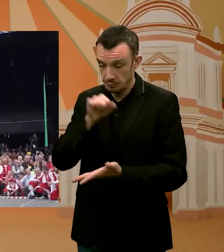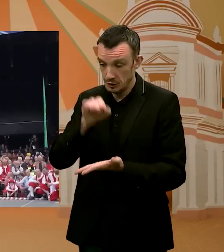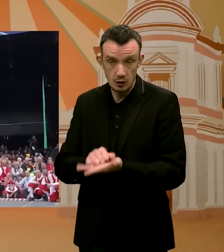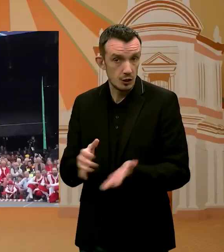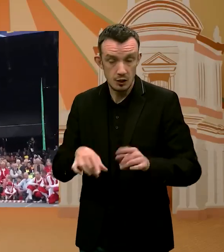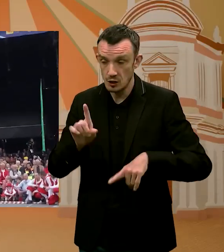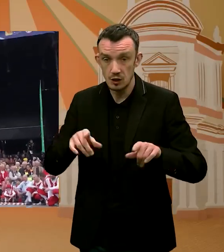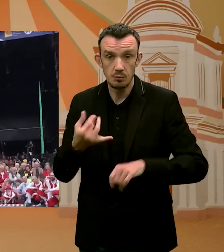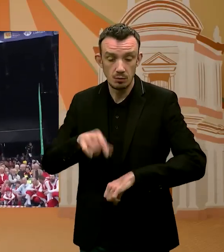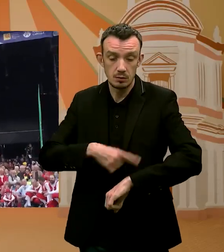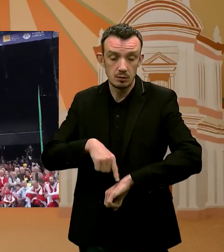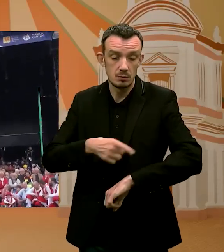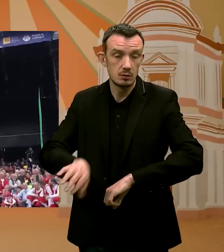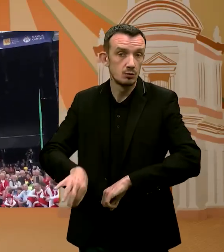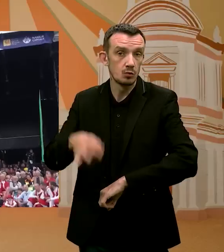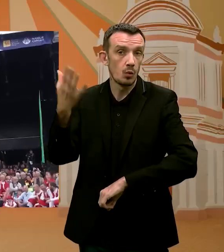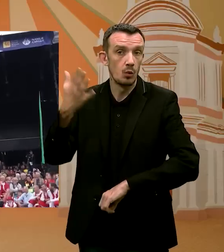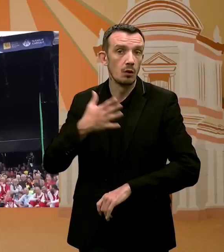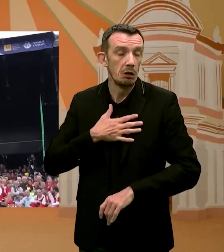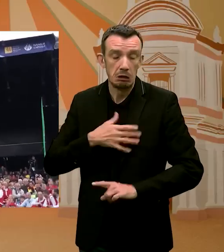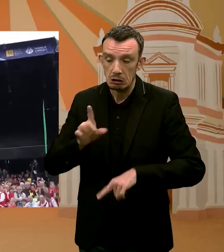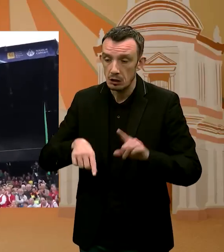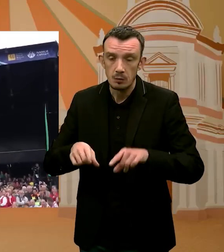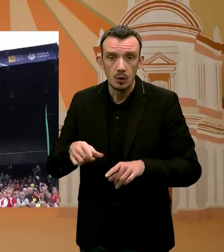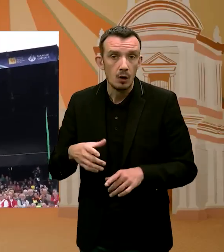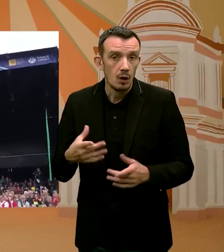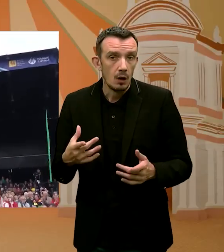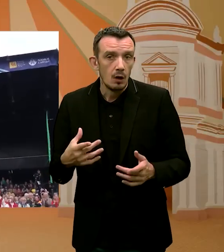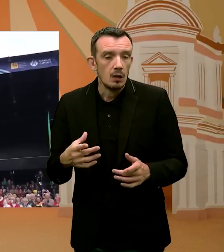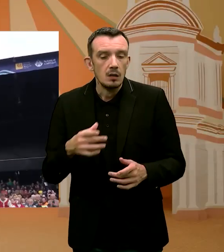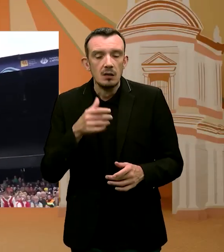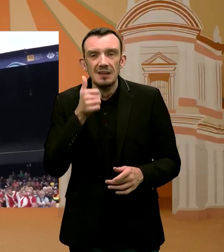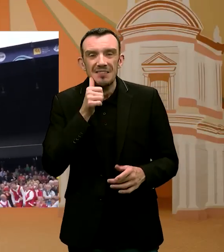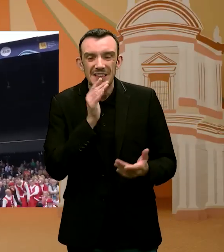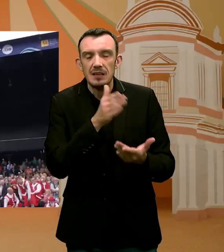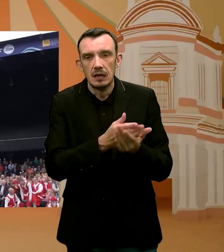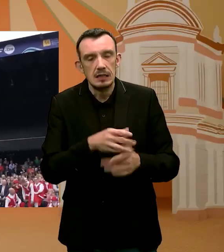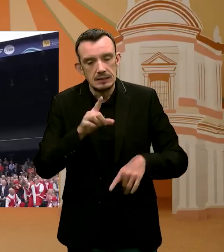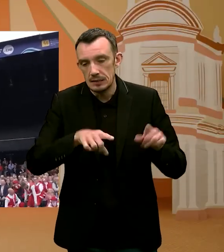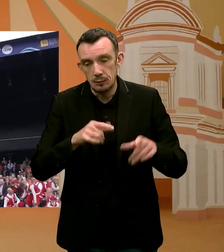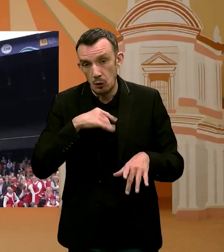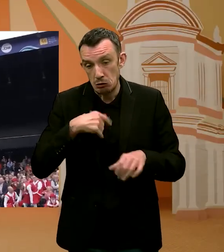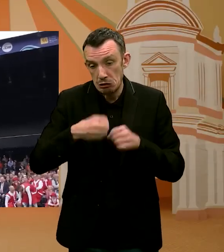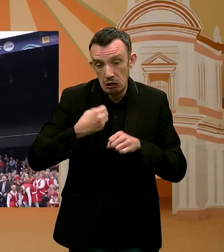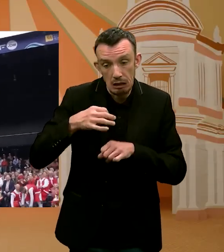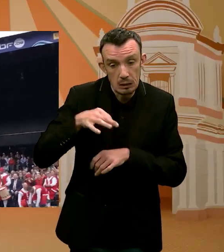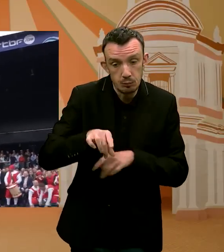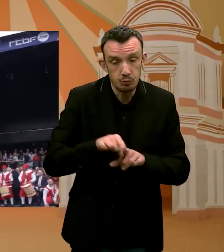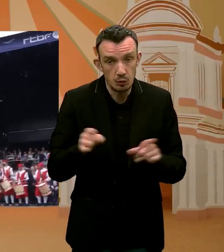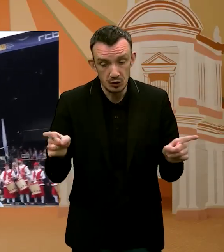si ça dure trop longtemps, je ne sais pas trop. Hein. Ça dépend. Il y a des années on rétrécit assez vite. Cette année, il y a des fuites aussi, peut-être parfois d'autres années.